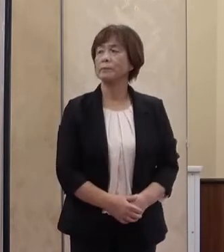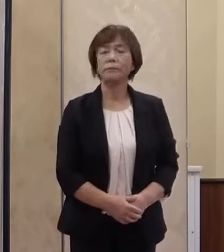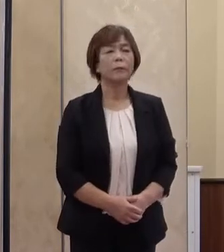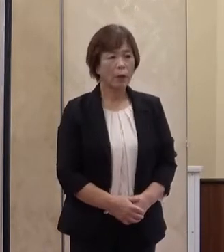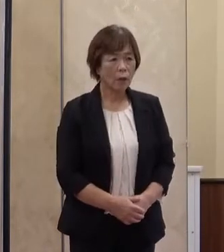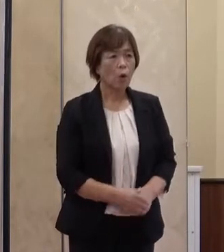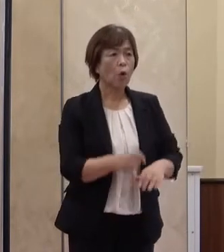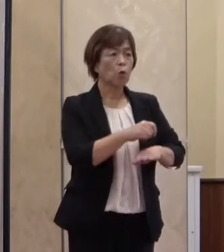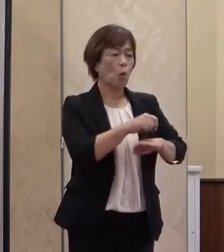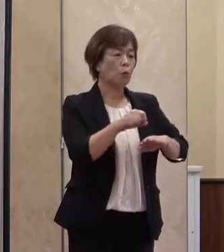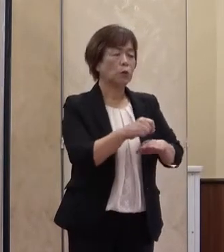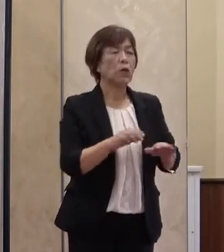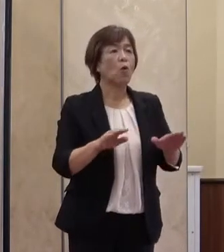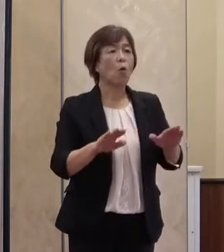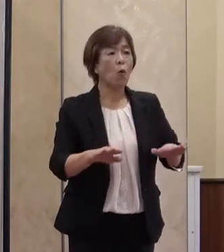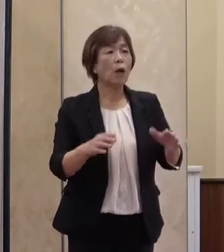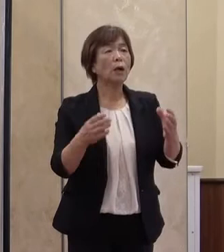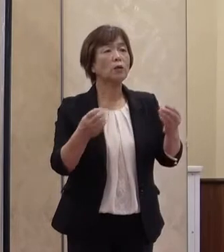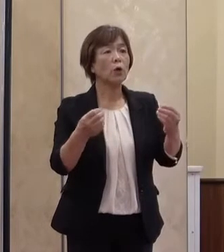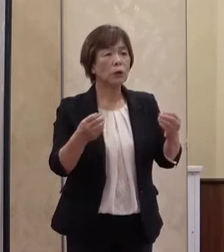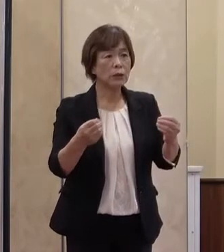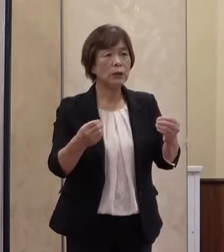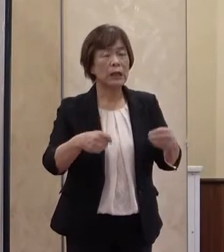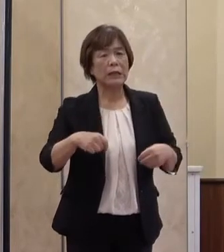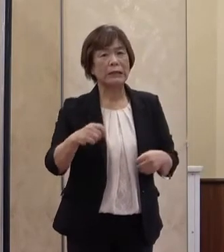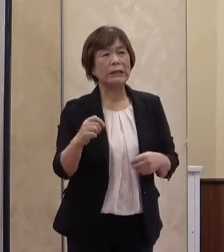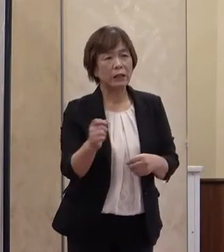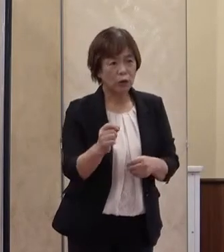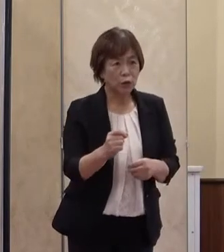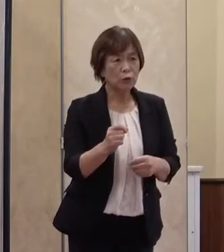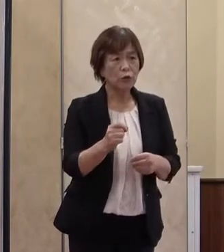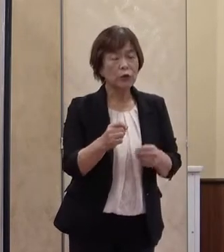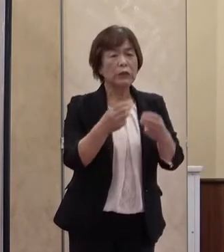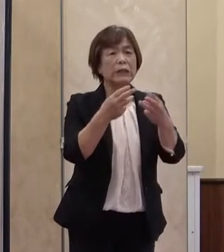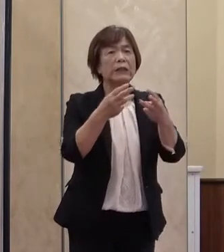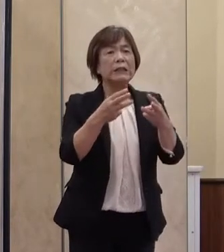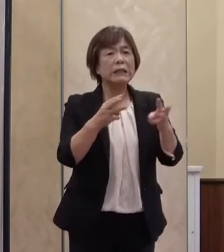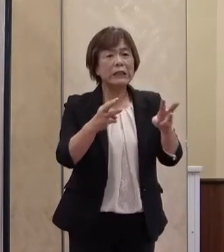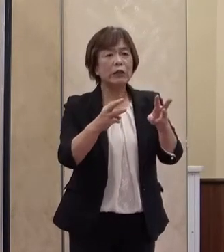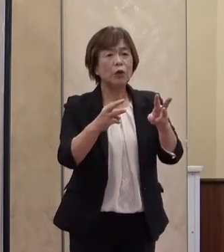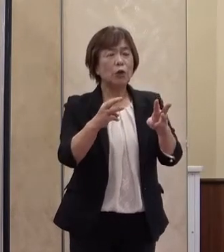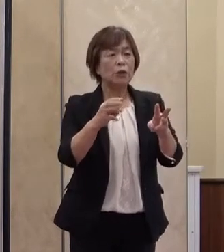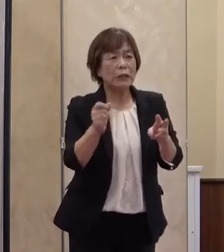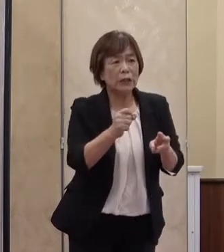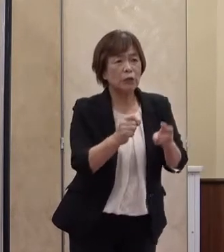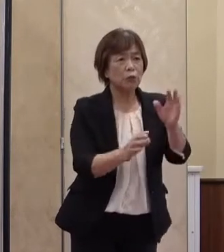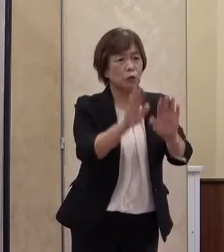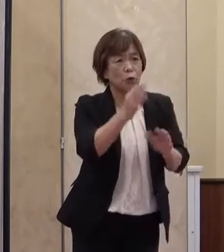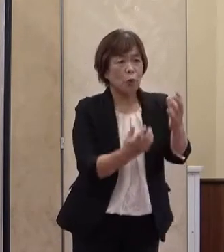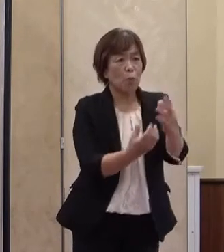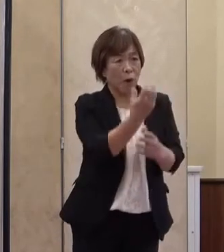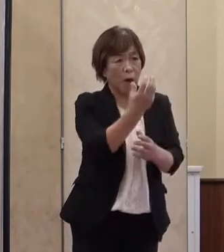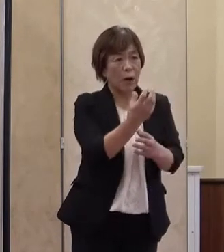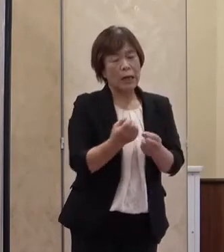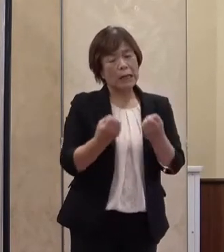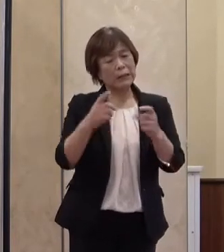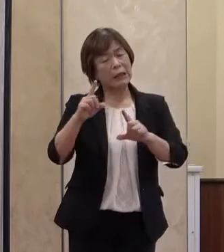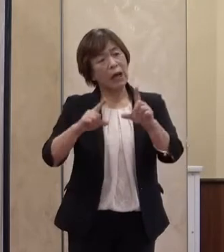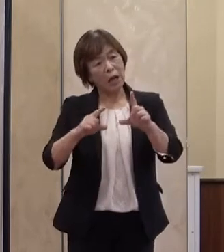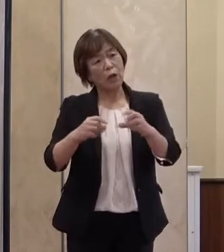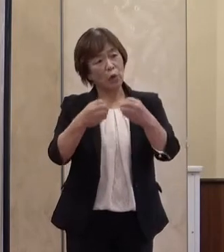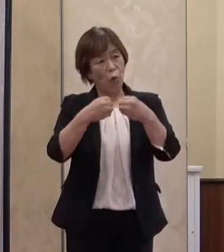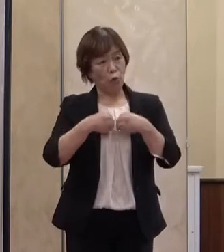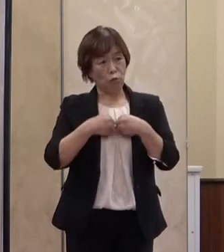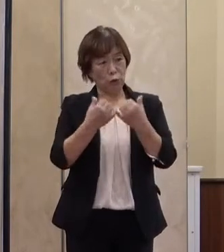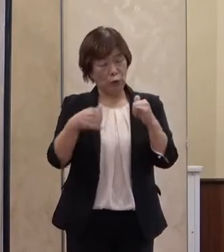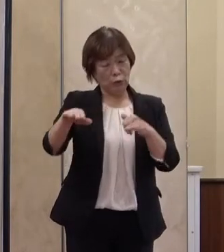特に今回のようないわゆる緊急非常事態の新型のウイルスが発